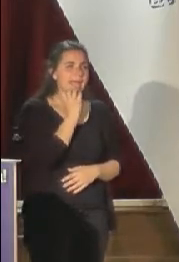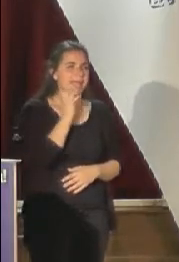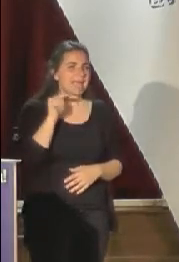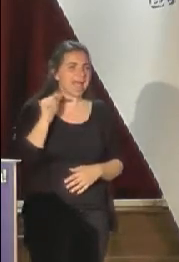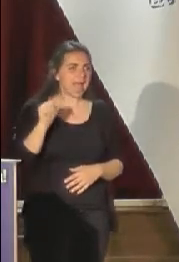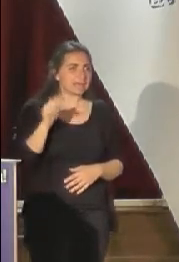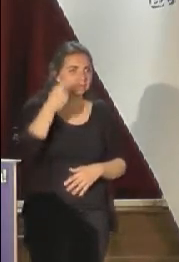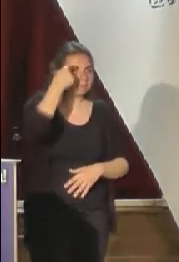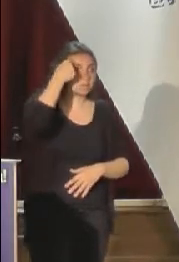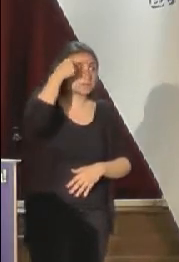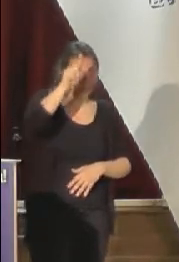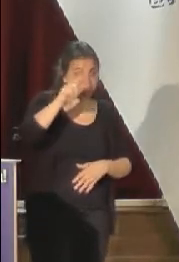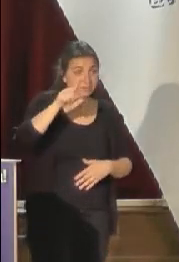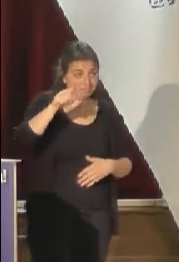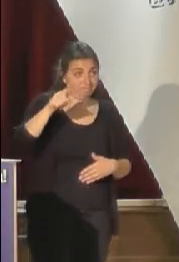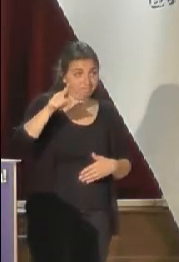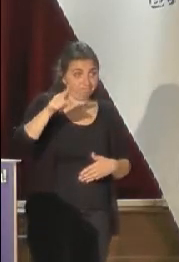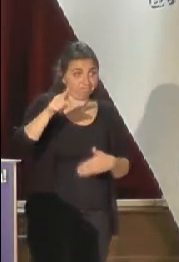xa sabedes cando,